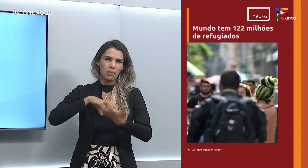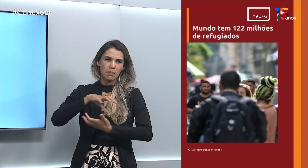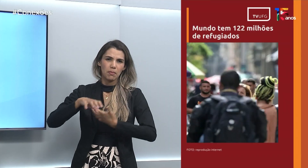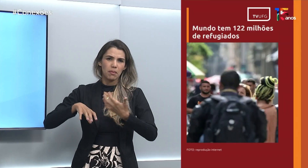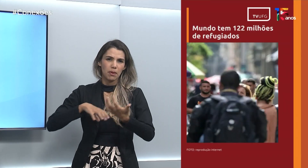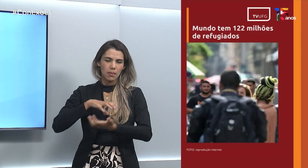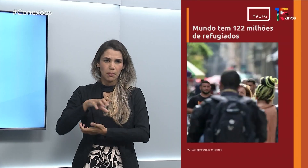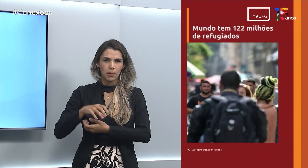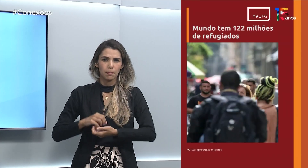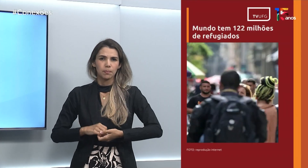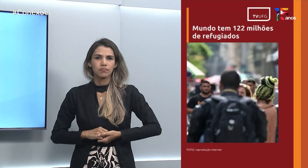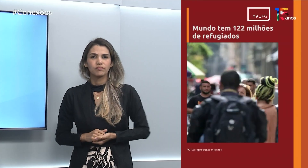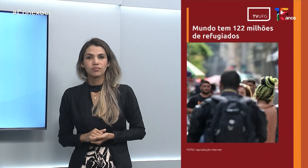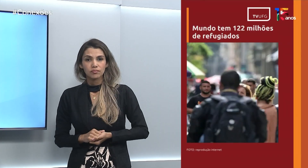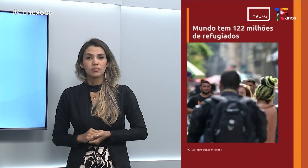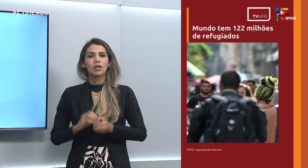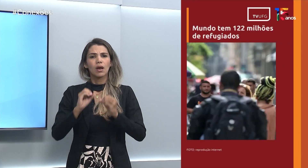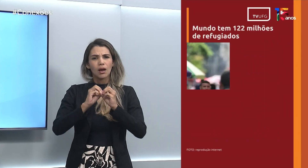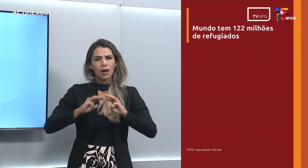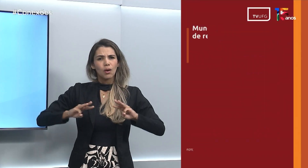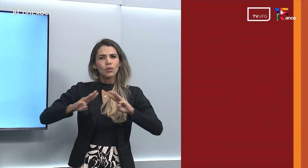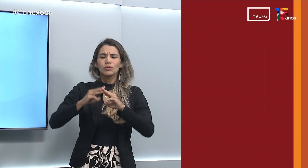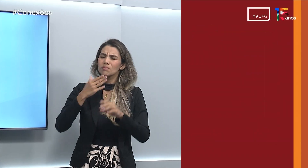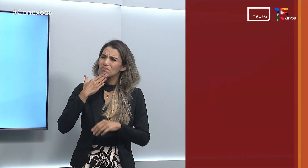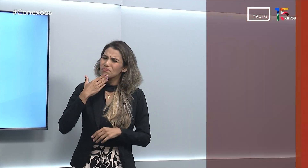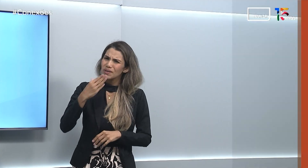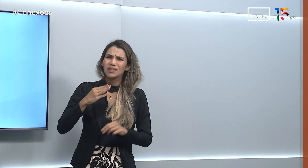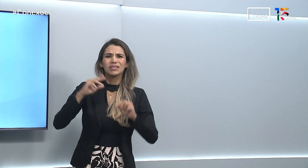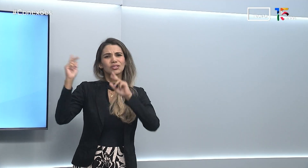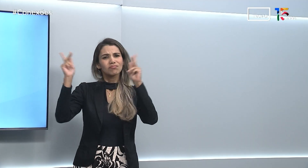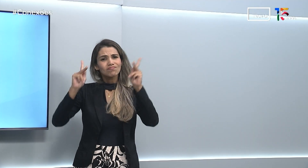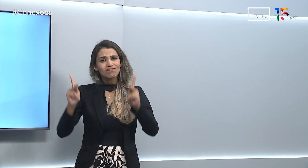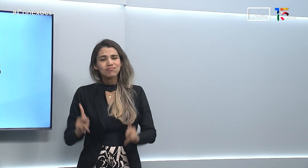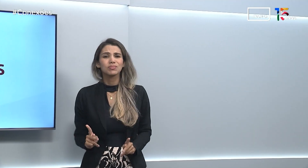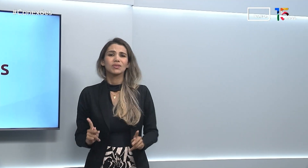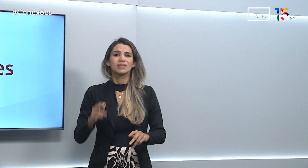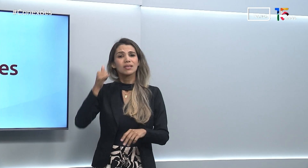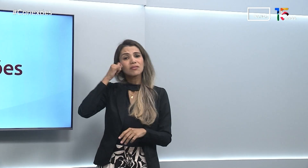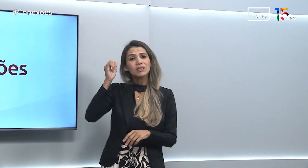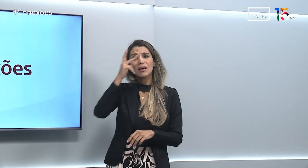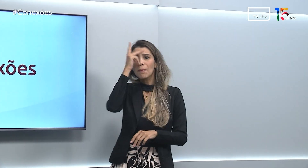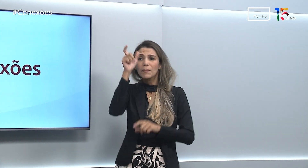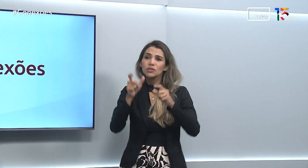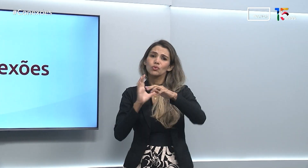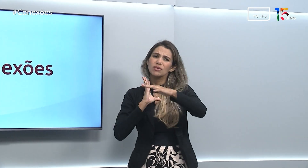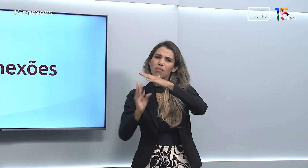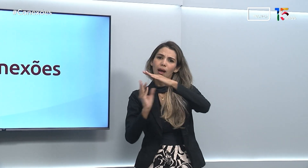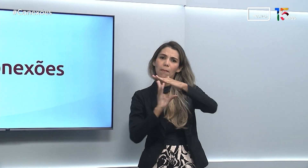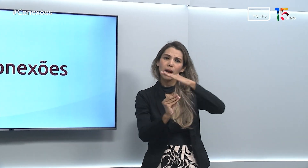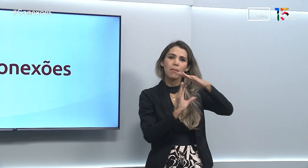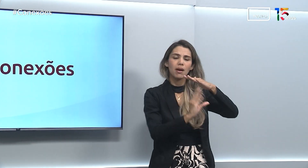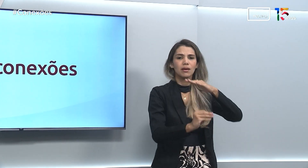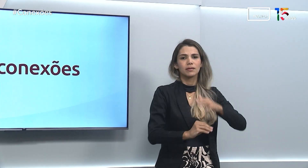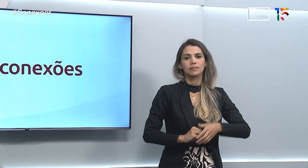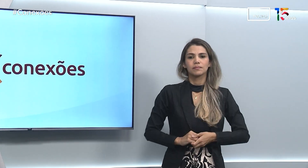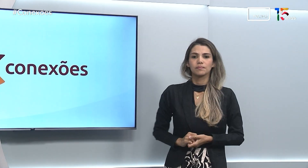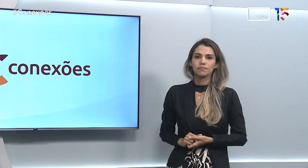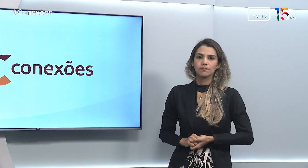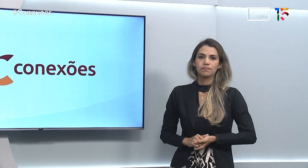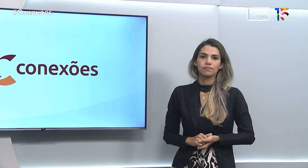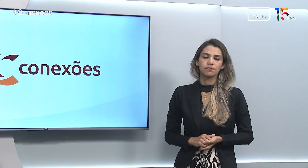esforços redobrados pela paz para evitar que mais pessoas se sintam forçadas a fugir da própria